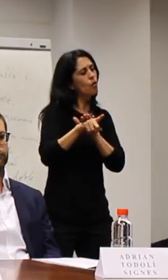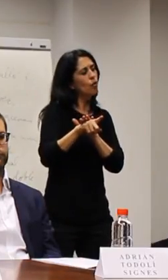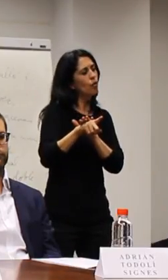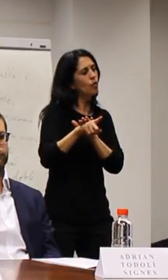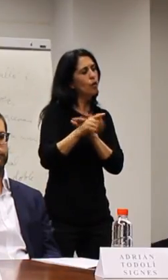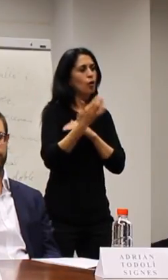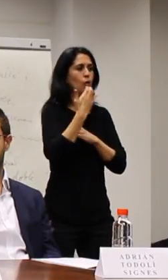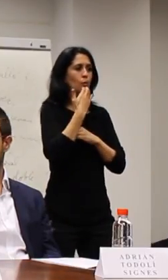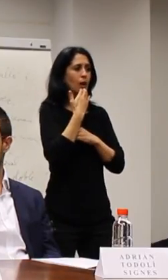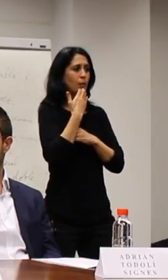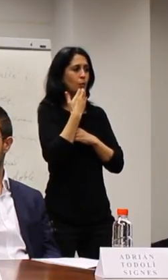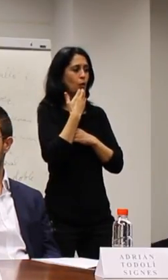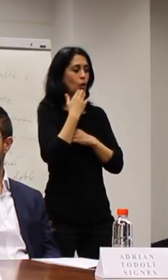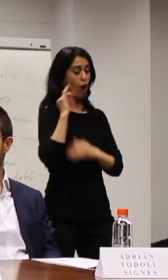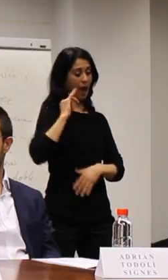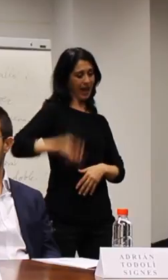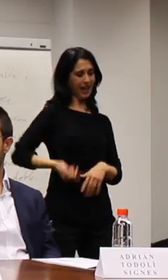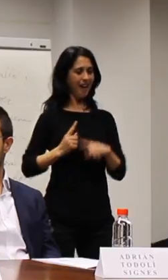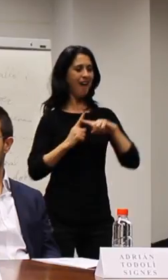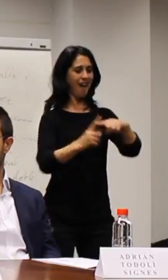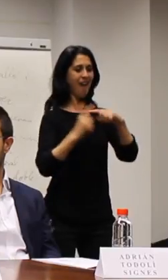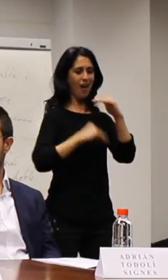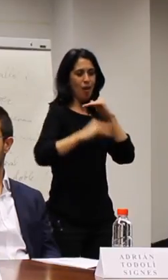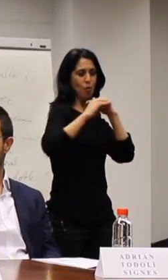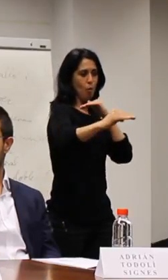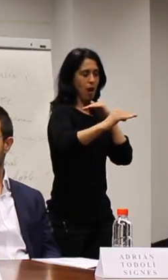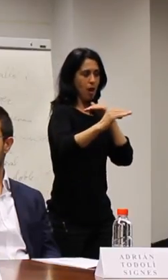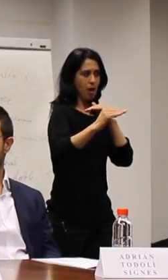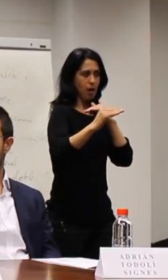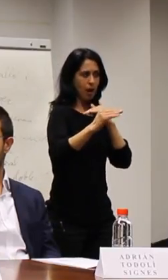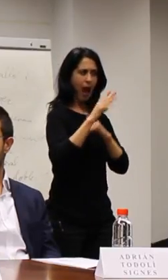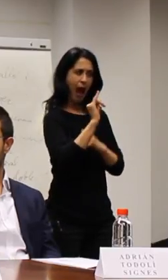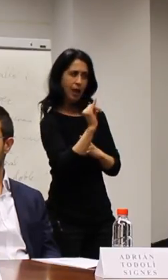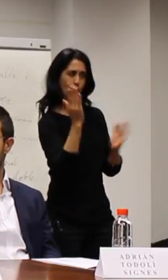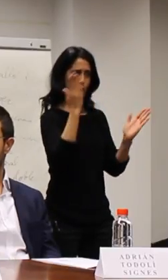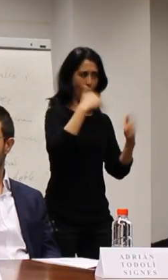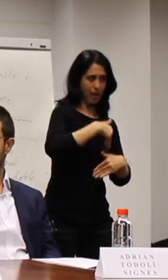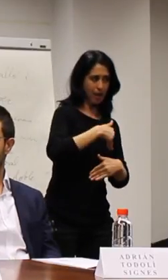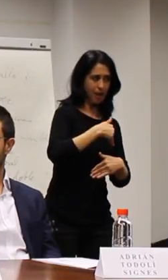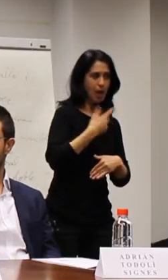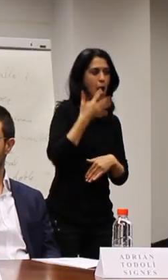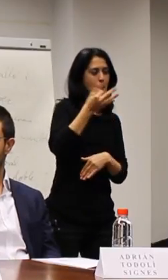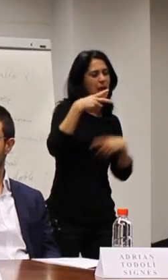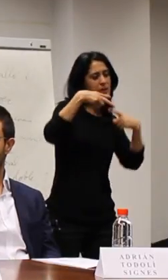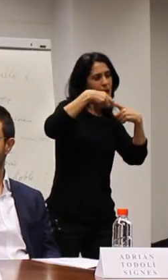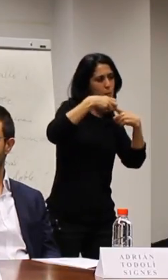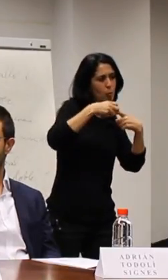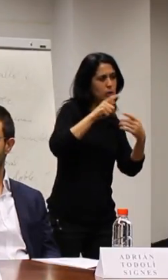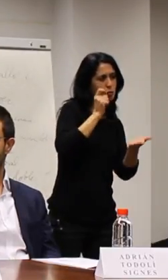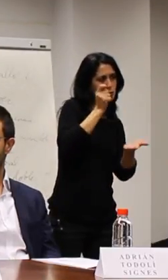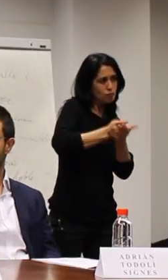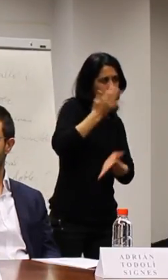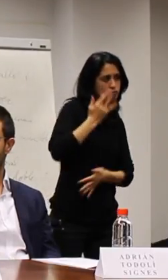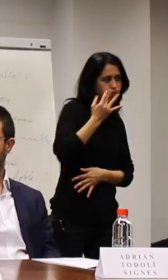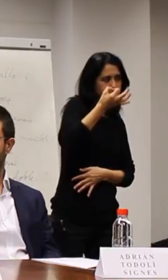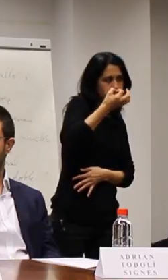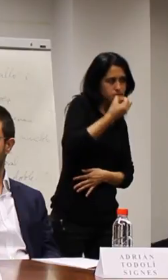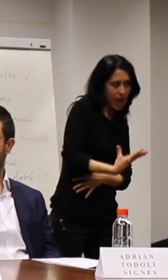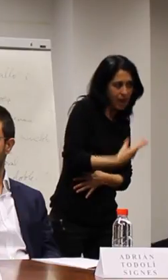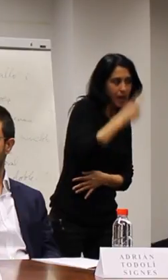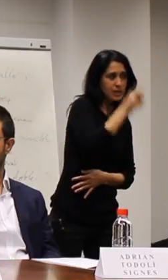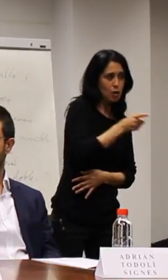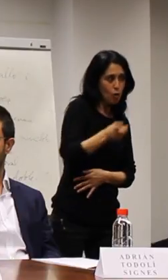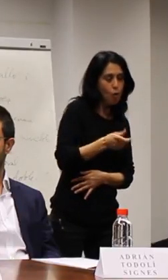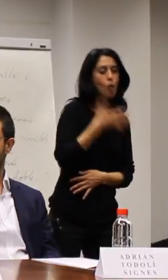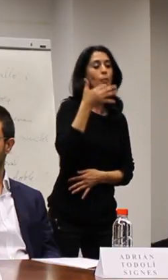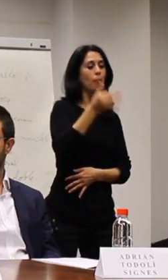no reparto equitativo de la riqueza que pueden suponer, en la falta o ausencia de fiscalidad sobre ellas y en el impacto que pueden tener en